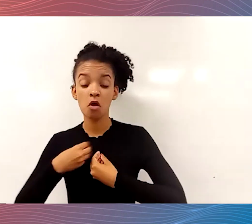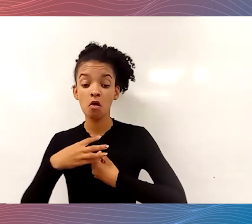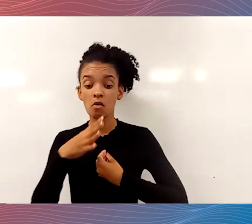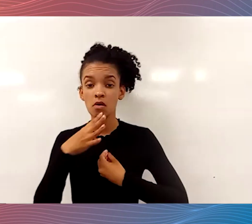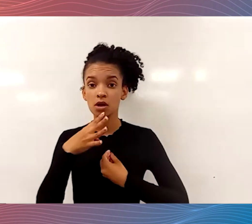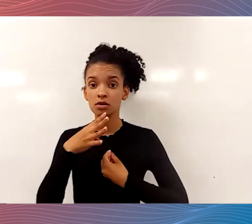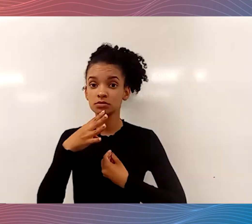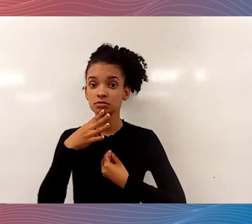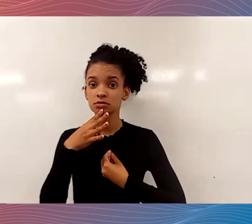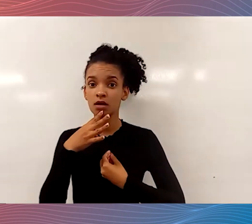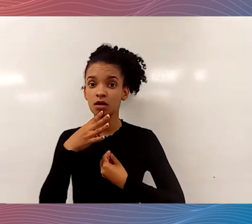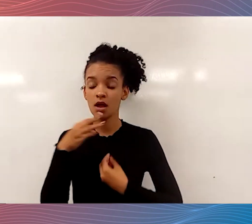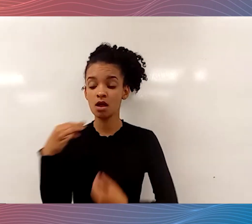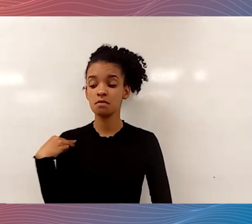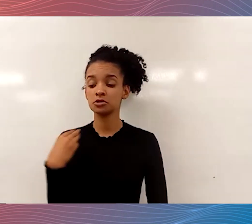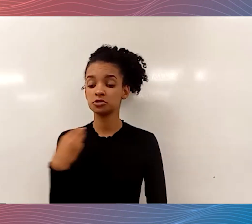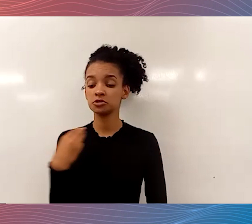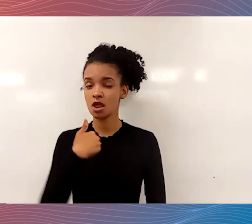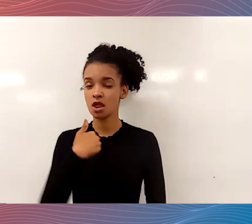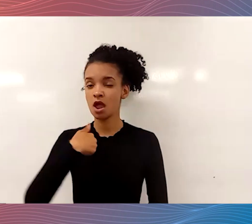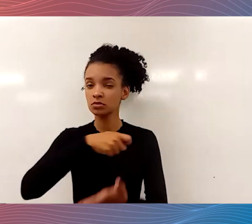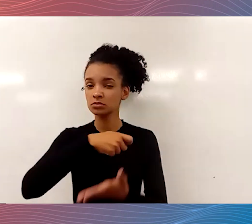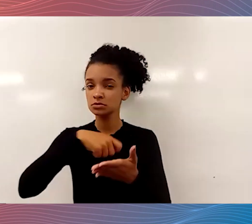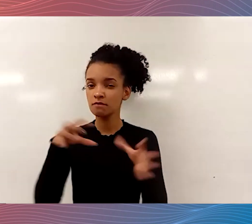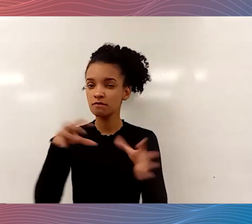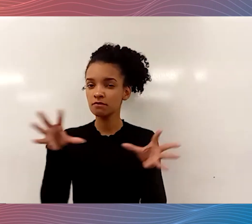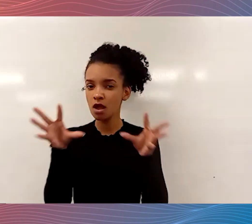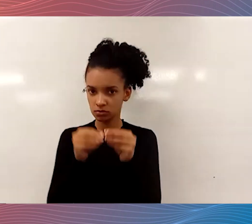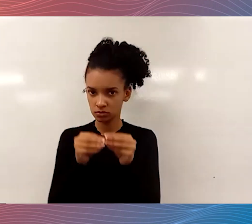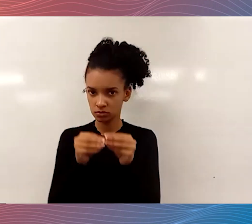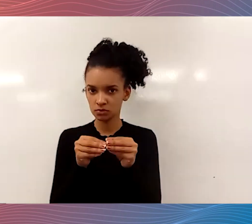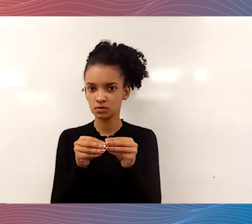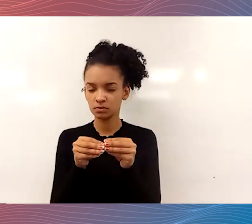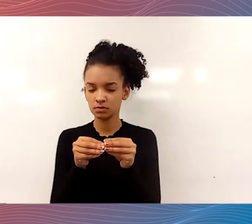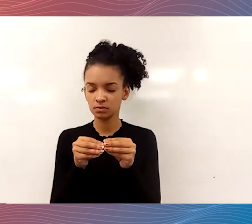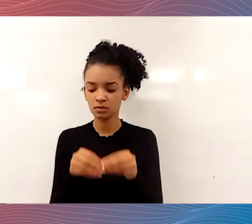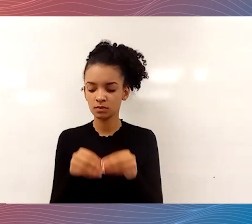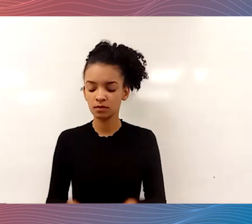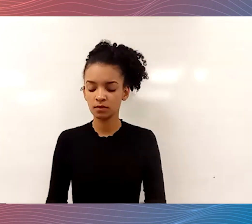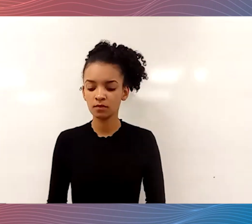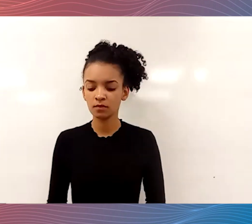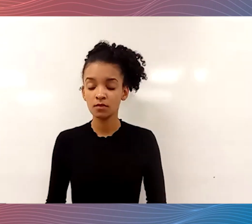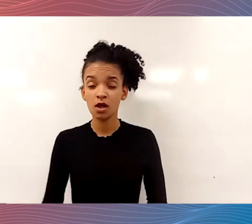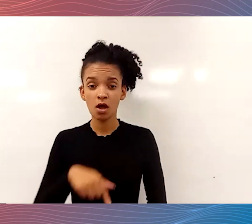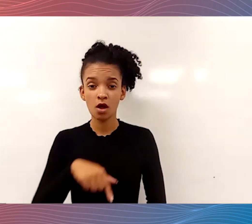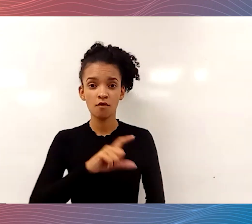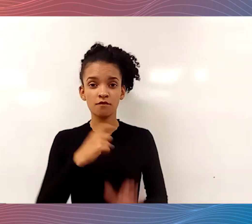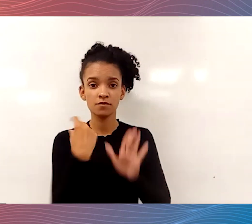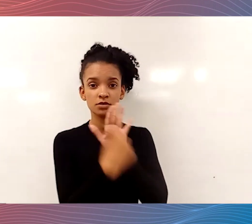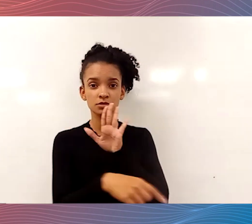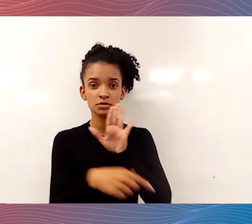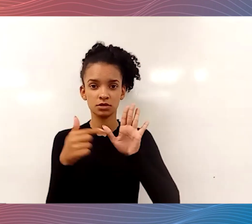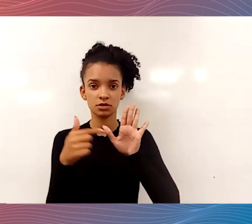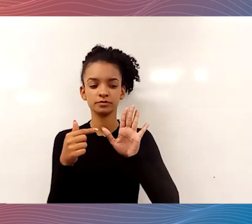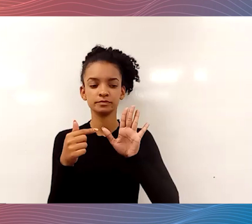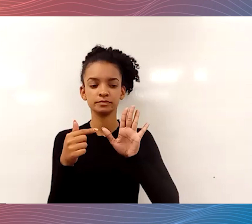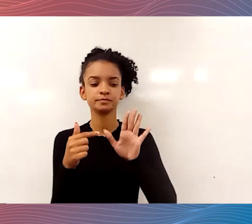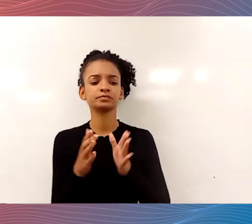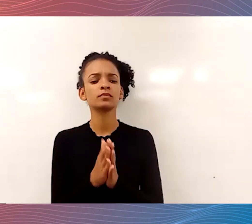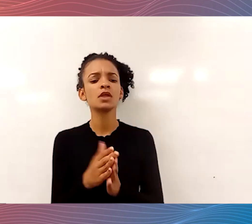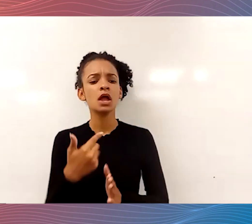pouco, resumidamente. Eu vou lá para o versículo 7, do qual fui constituído